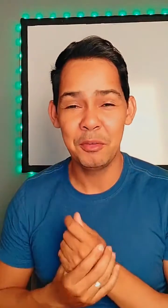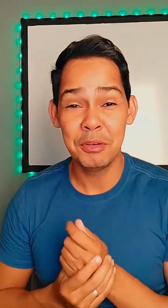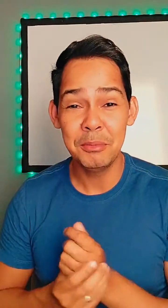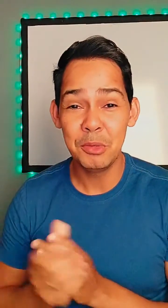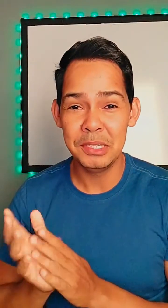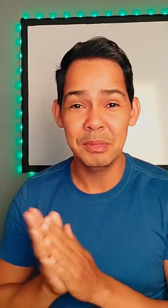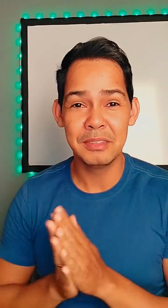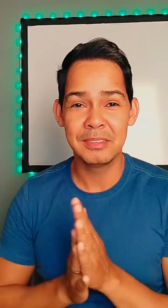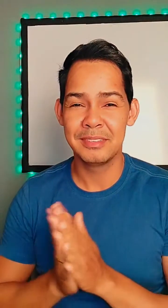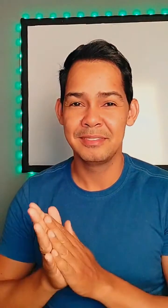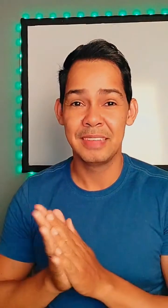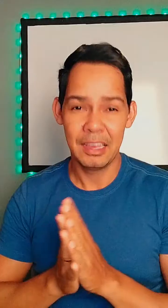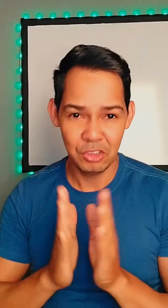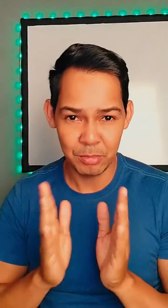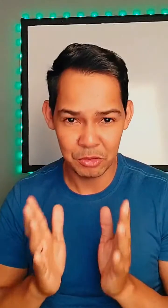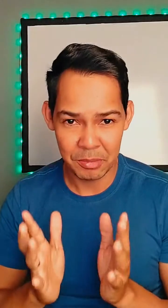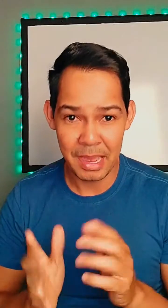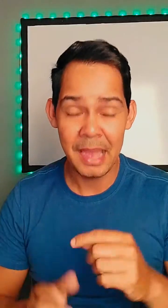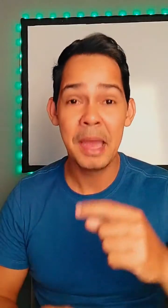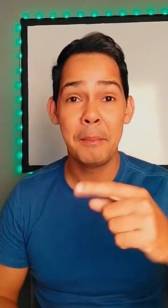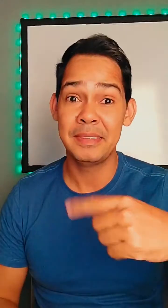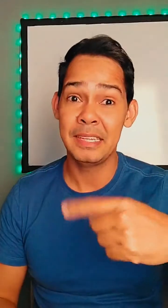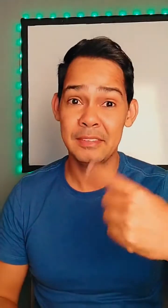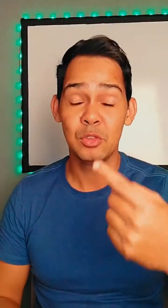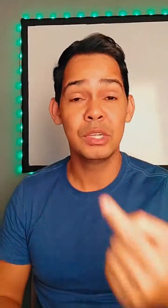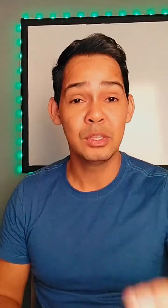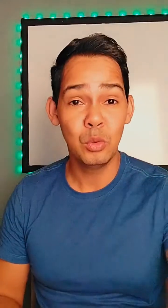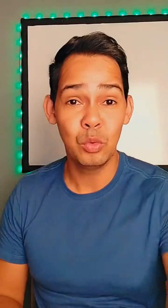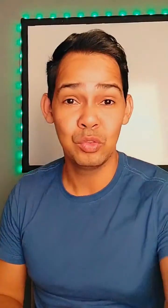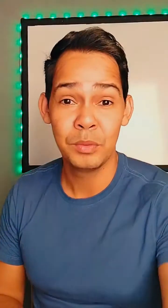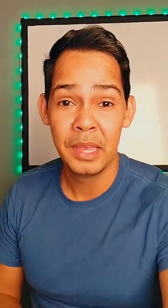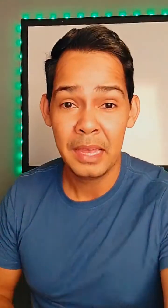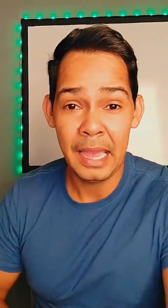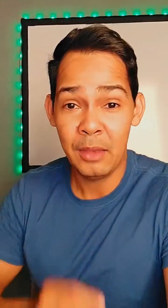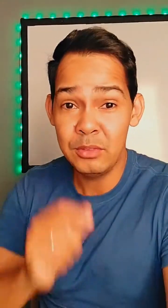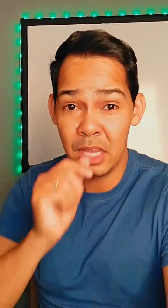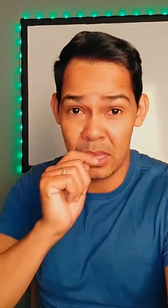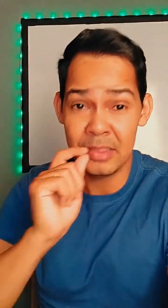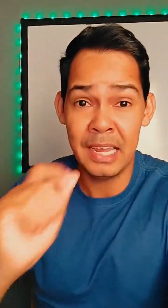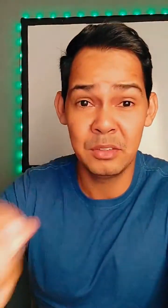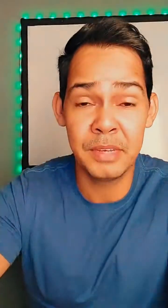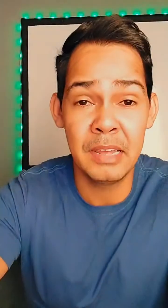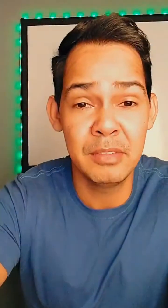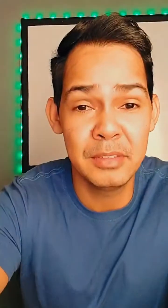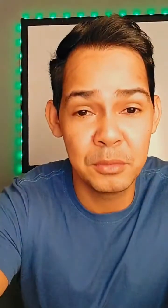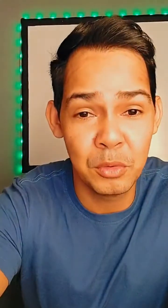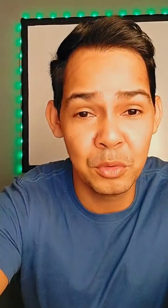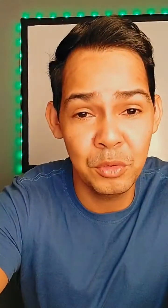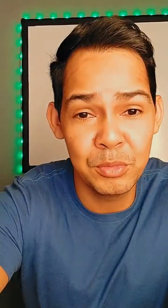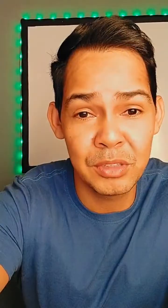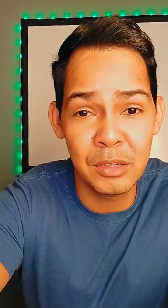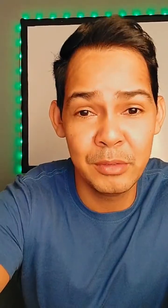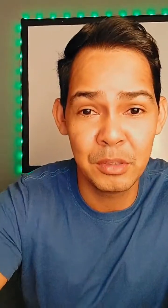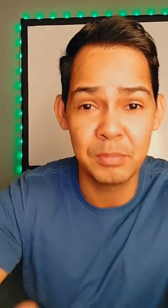amo Libras. A gente pode amar, mas ela está se tornando útil. Há uns anos atrás eu falava assim com os meus alunos, com as pessoas